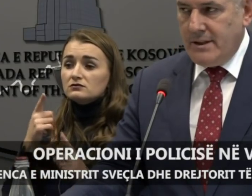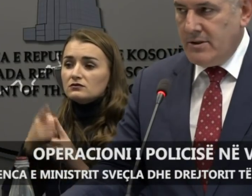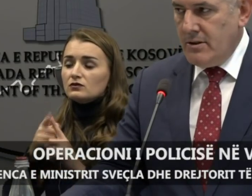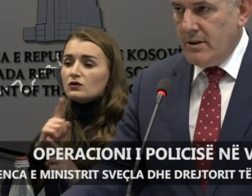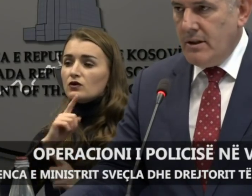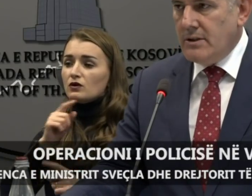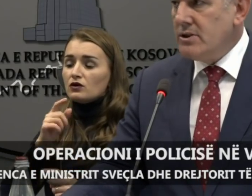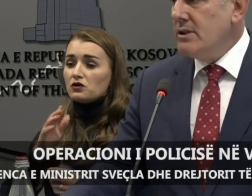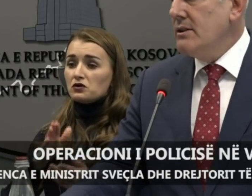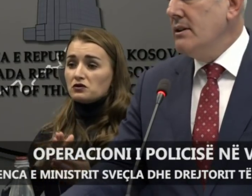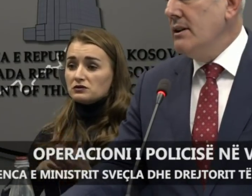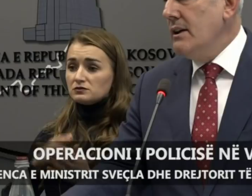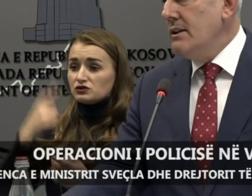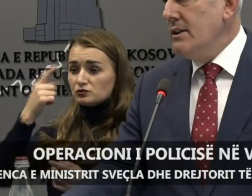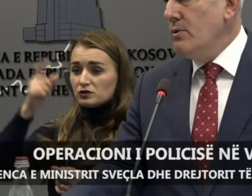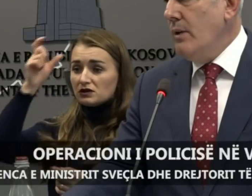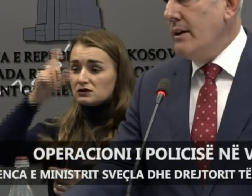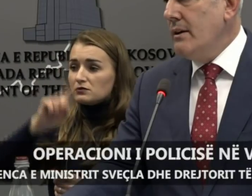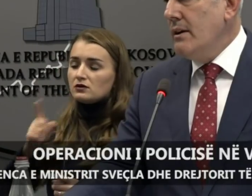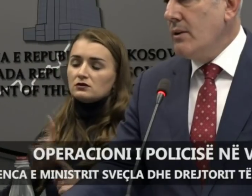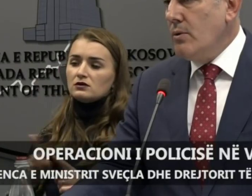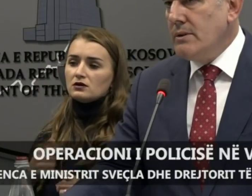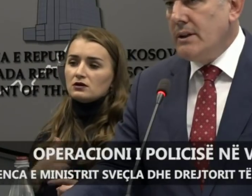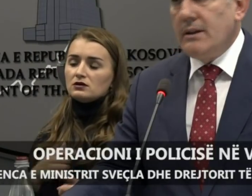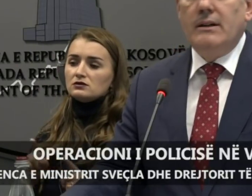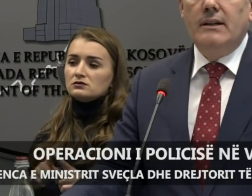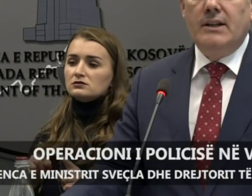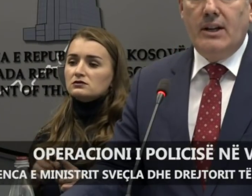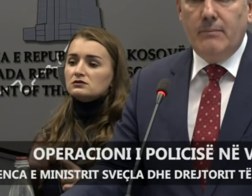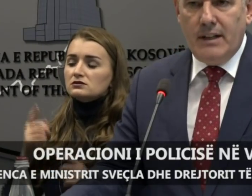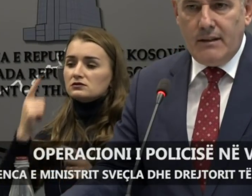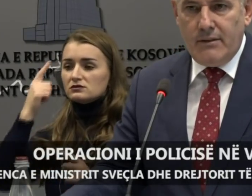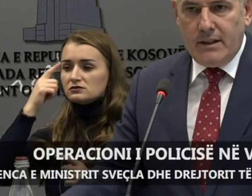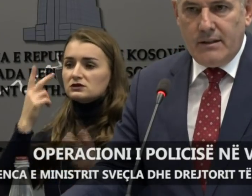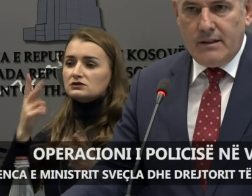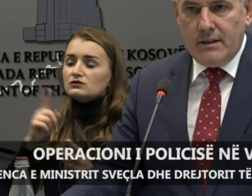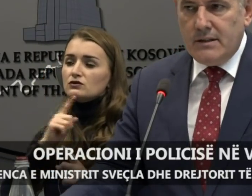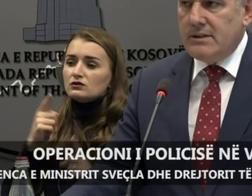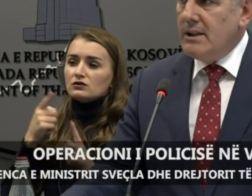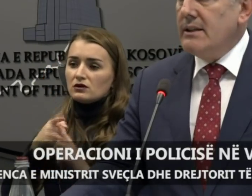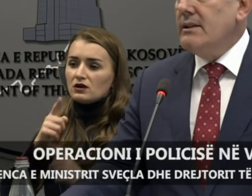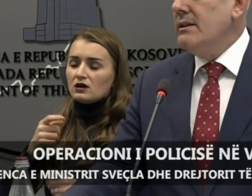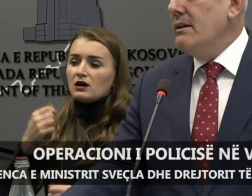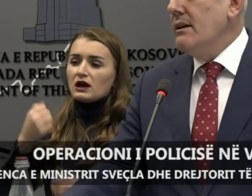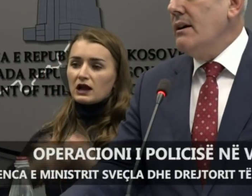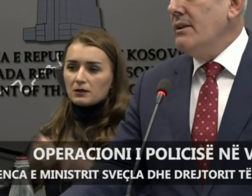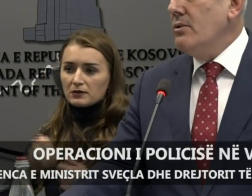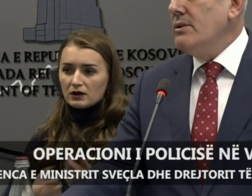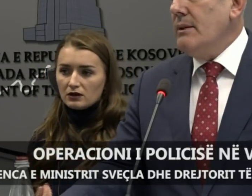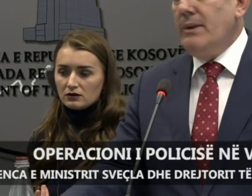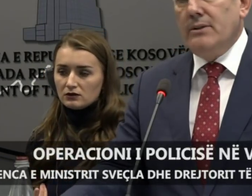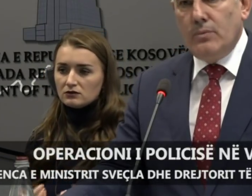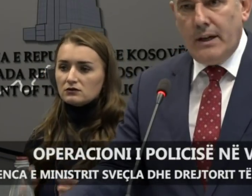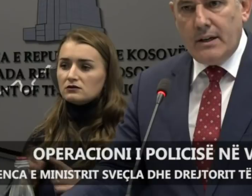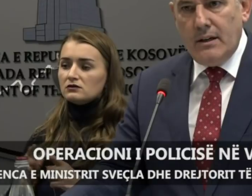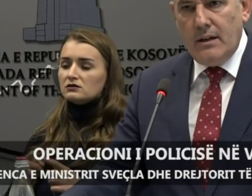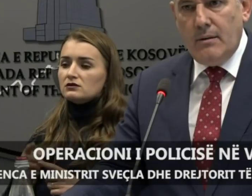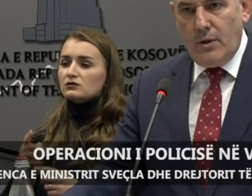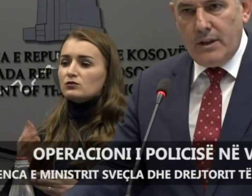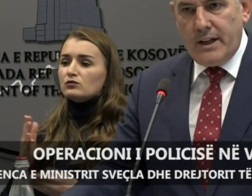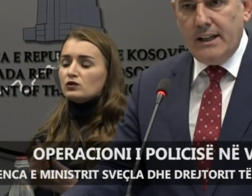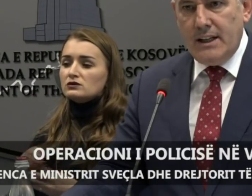Ky operacion është i drejtuar kundër kriminalve të cilët kanë